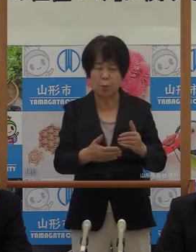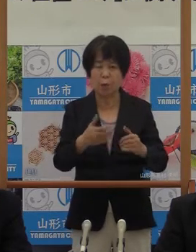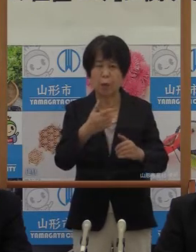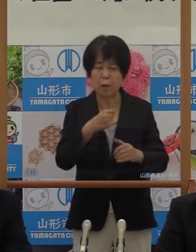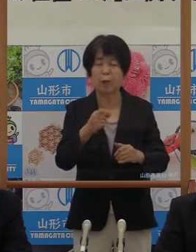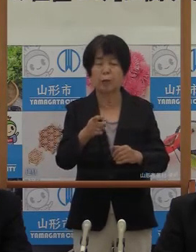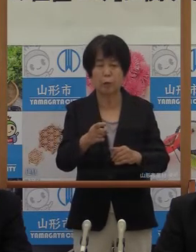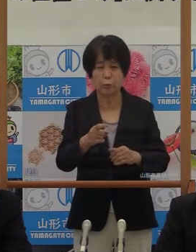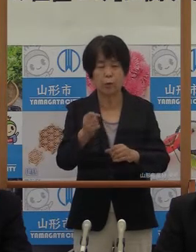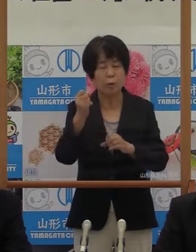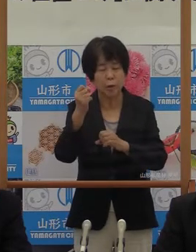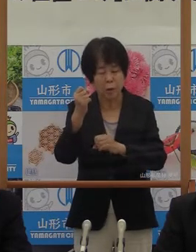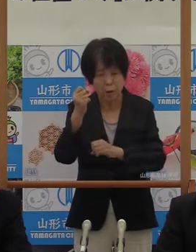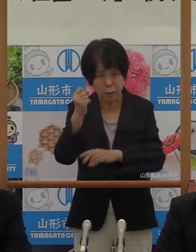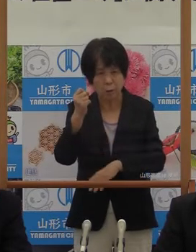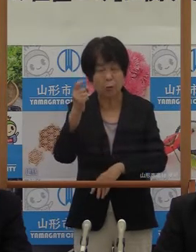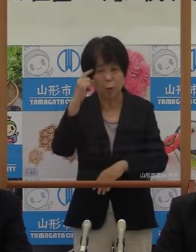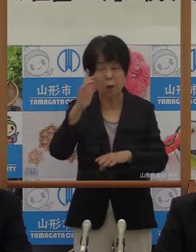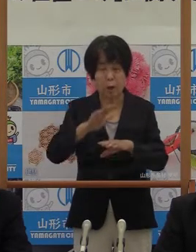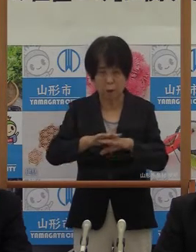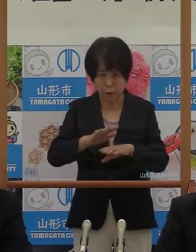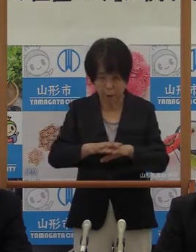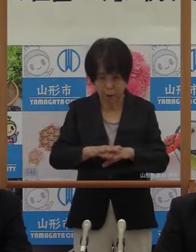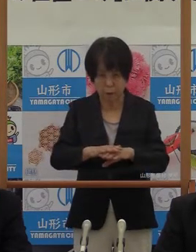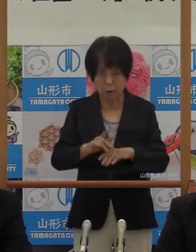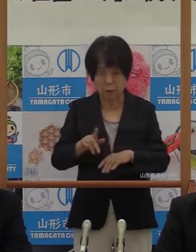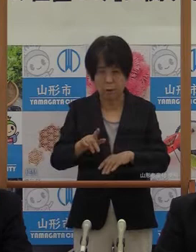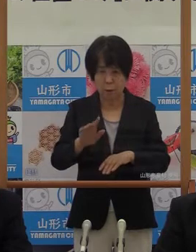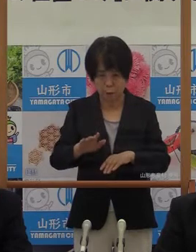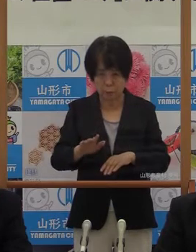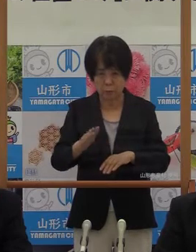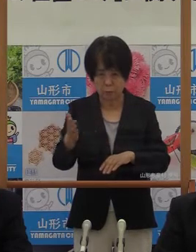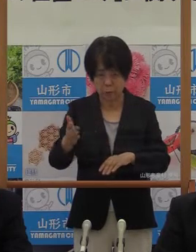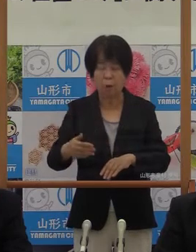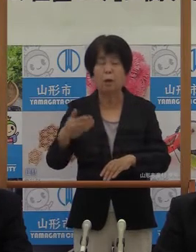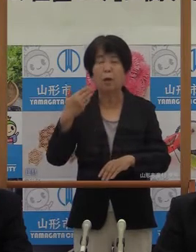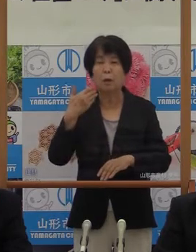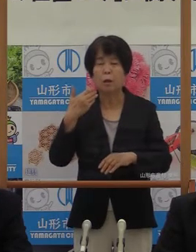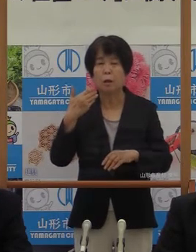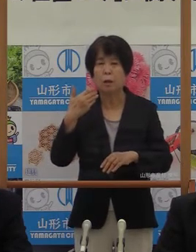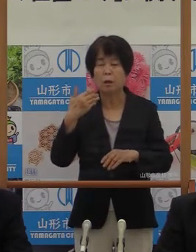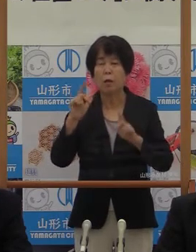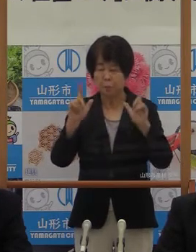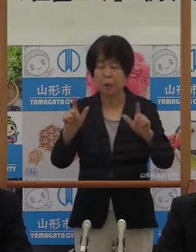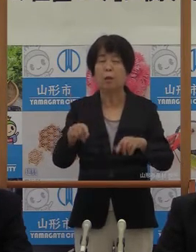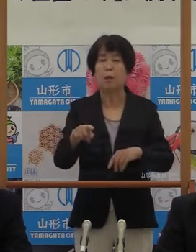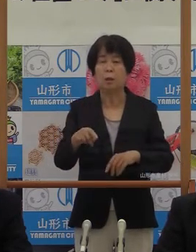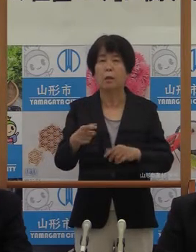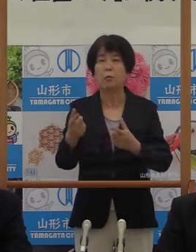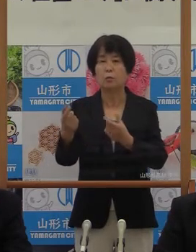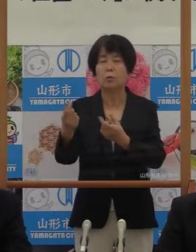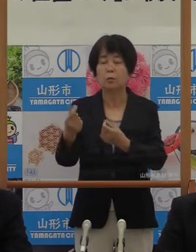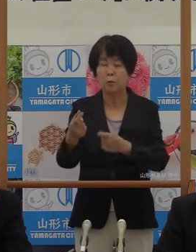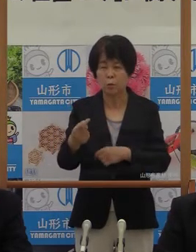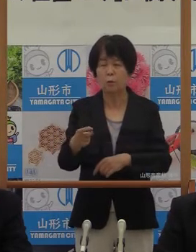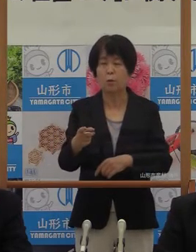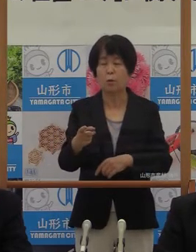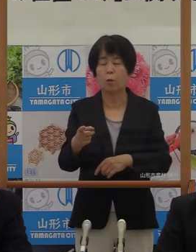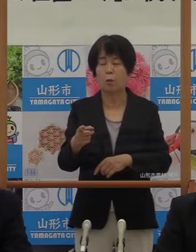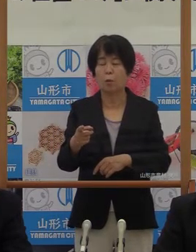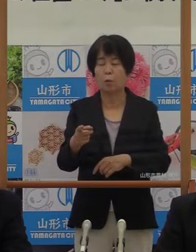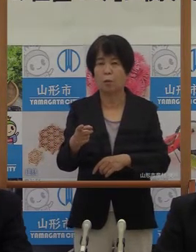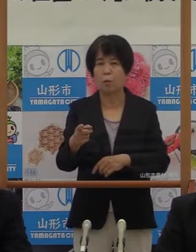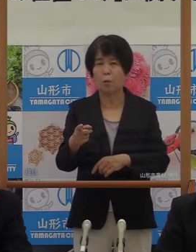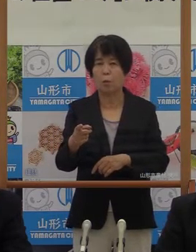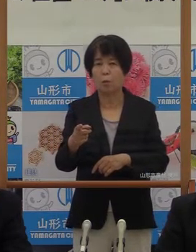とか、そういうものを設定してらっしゃるということになるんですかね。 そうですね、これは繰り返しになりますけれども